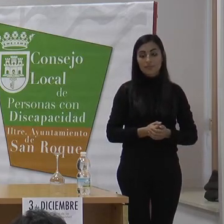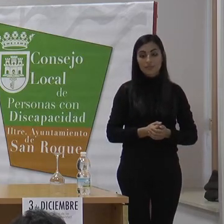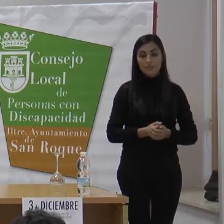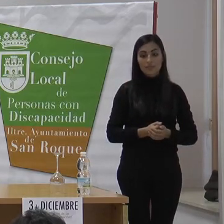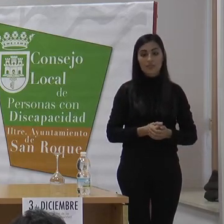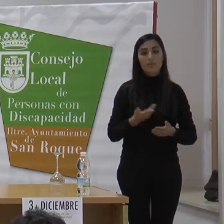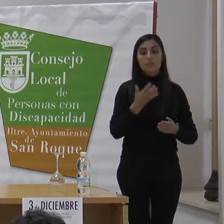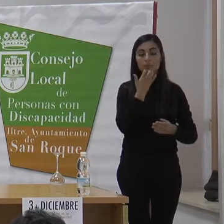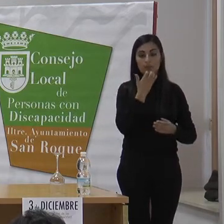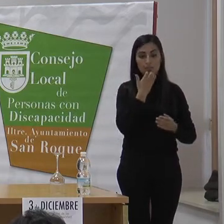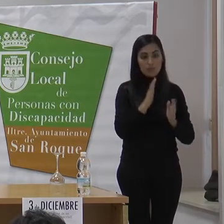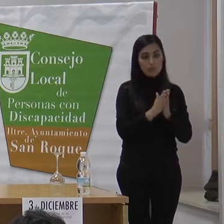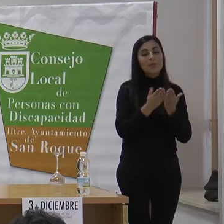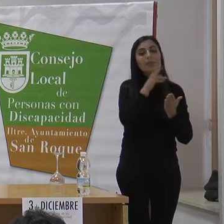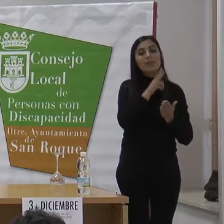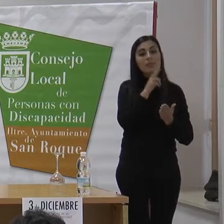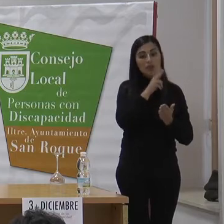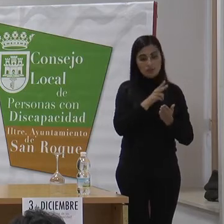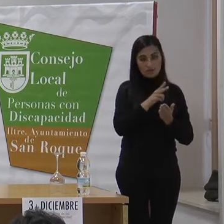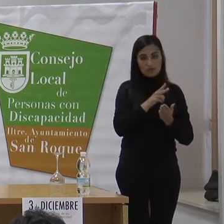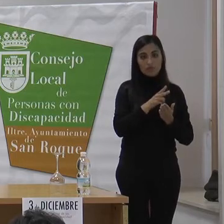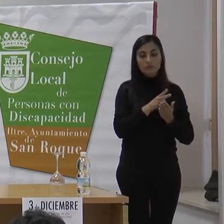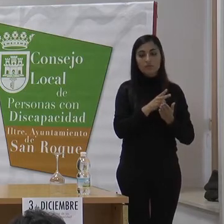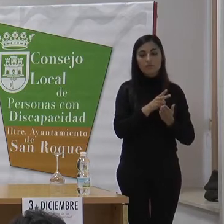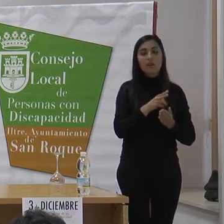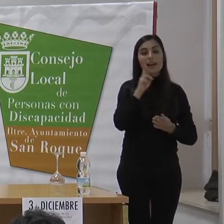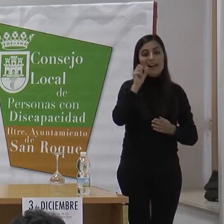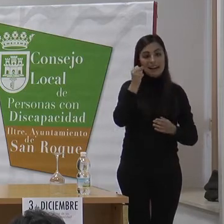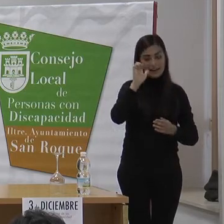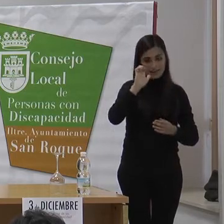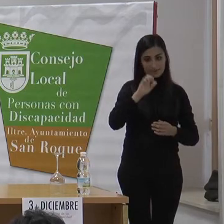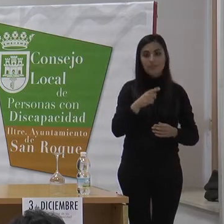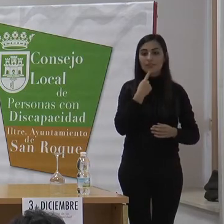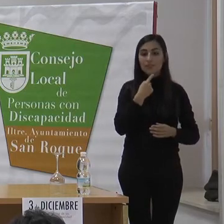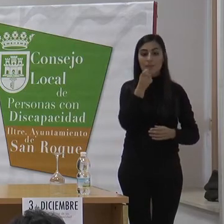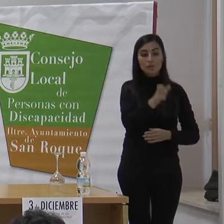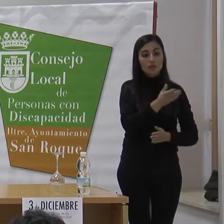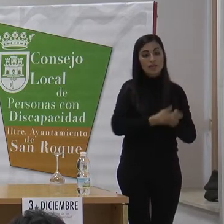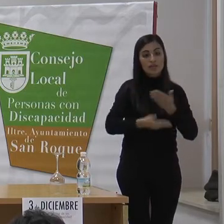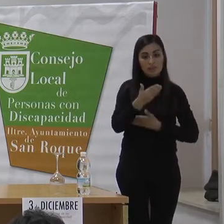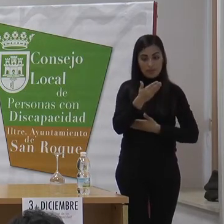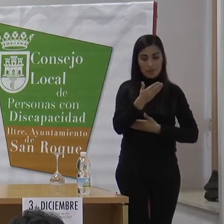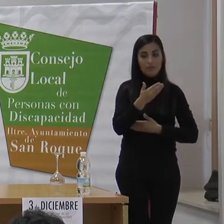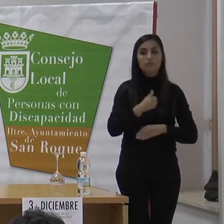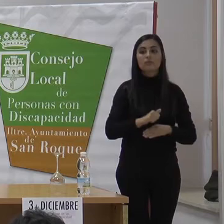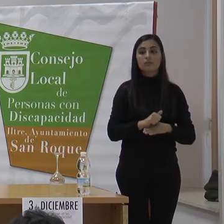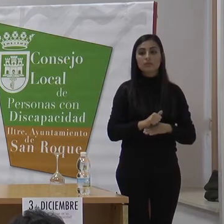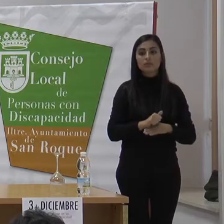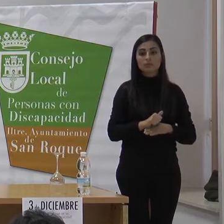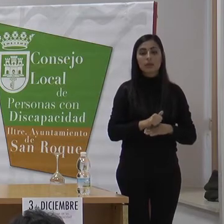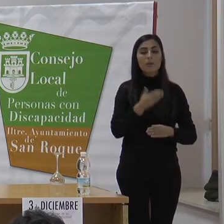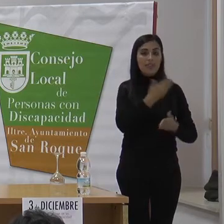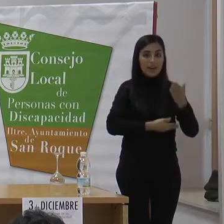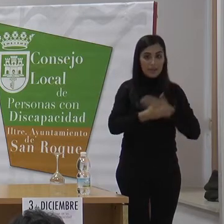al diccionario, ¿no? A la RAE, cuando nos dice que la discapacidad dice que es de, bueno, todos sabemos que viene del